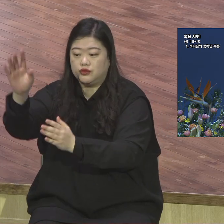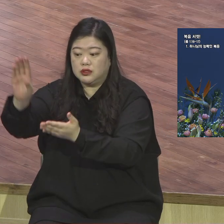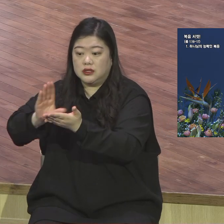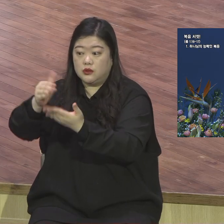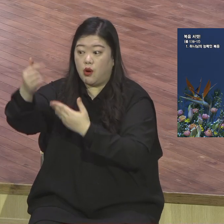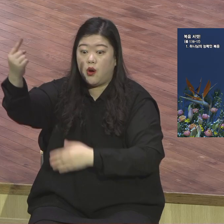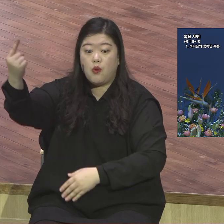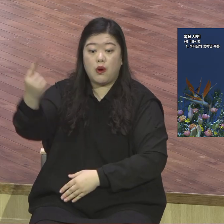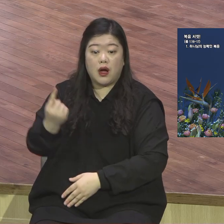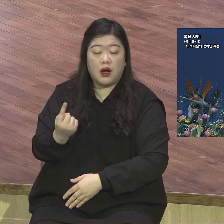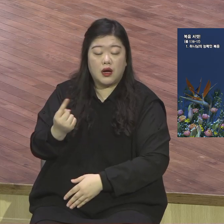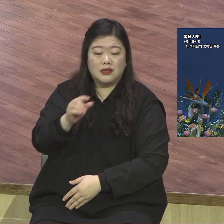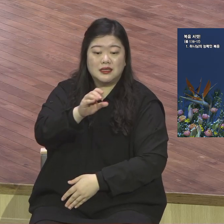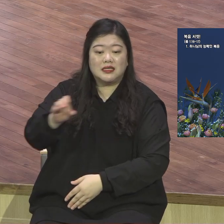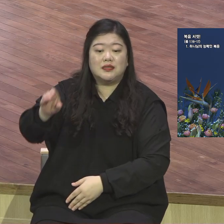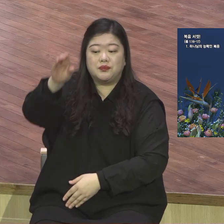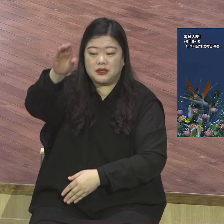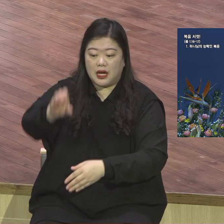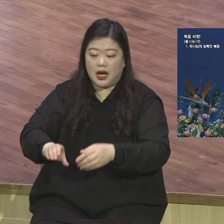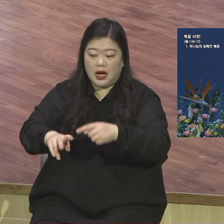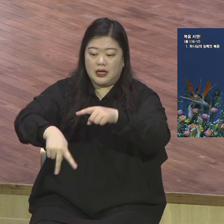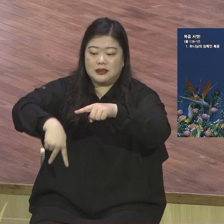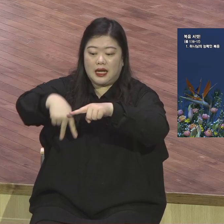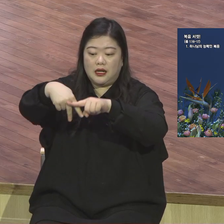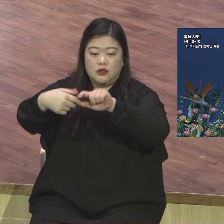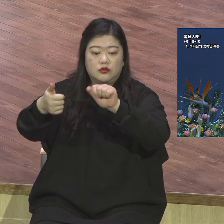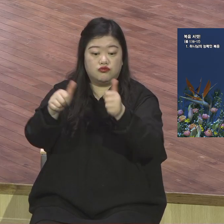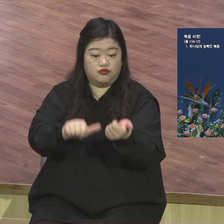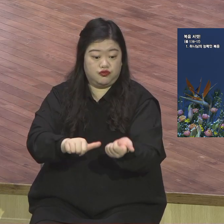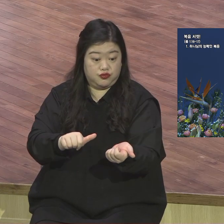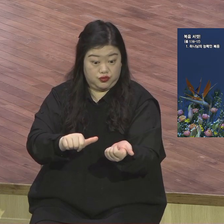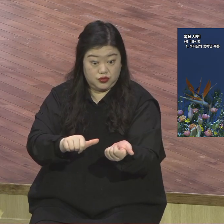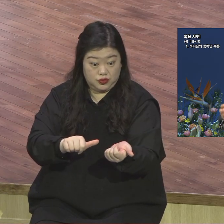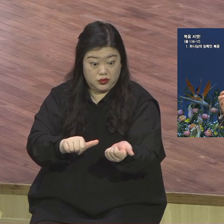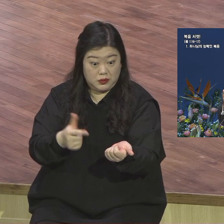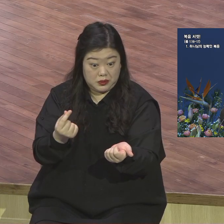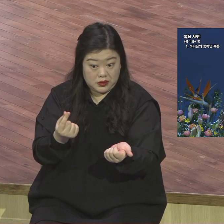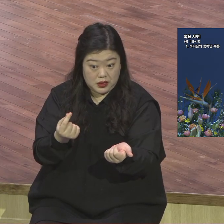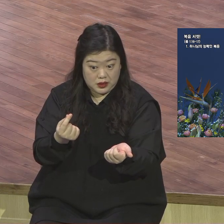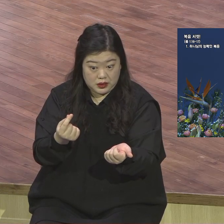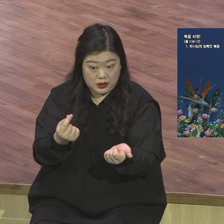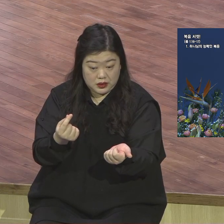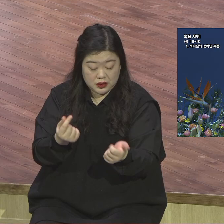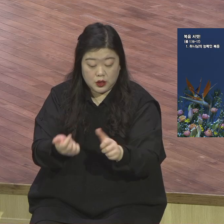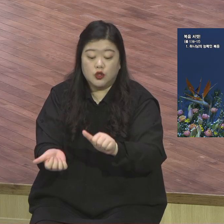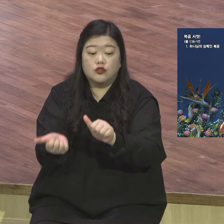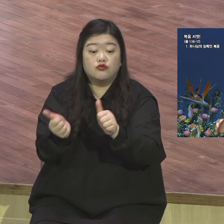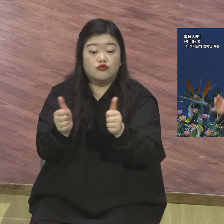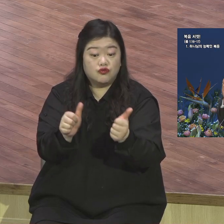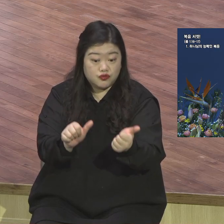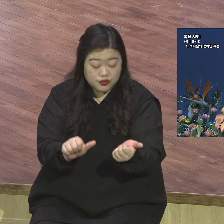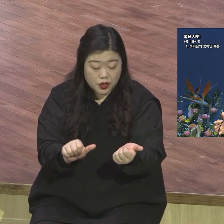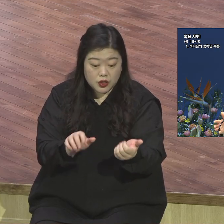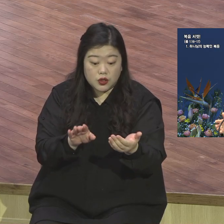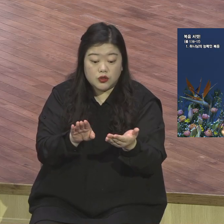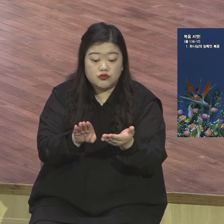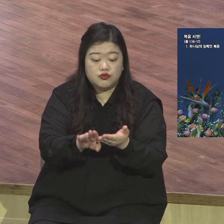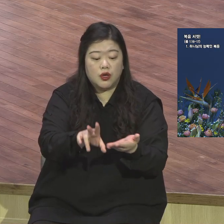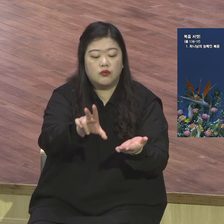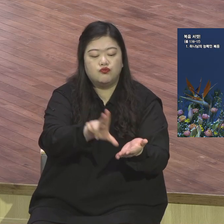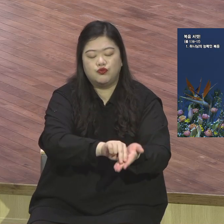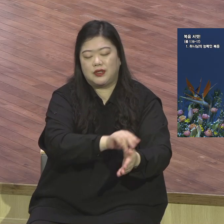뭐예요? 저주입니다. 저주. 십자가 저주를 받으시고 그 문제를 싹 다 해결했다는 증거로